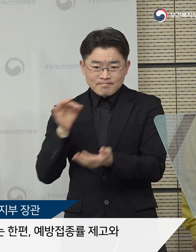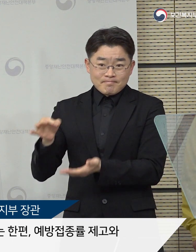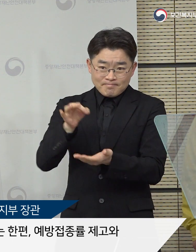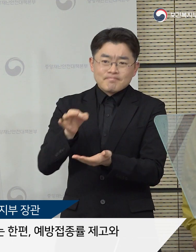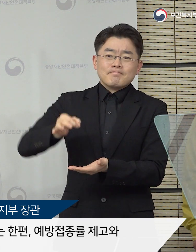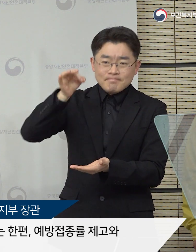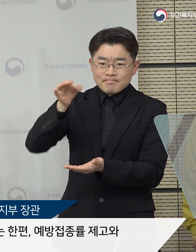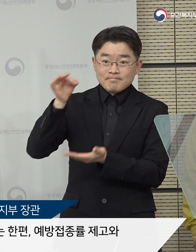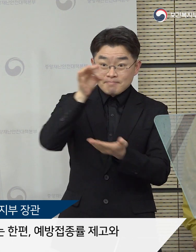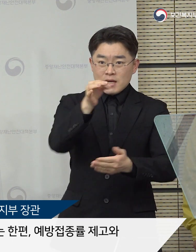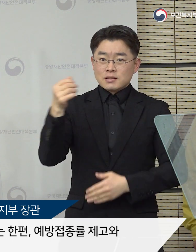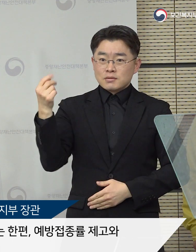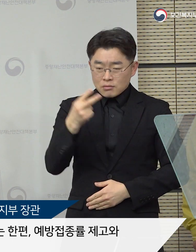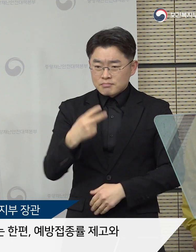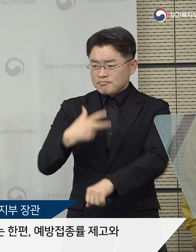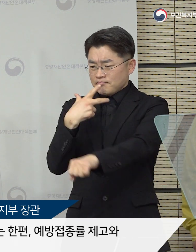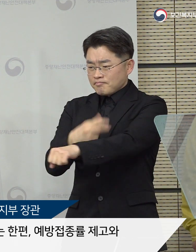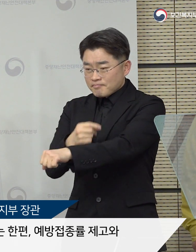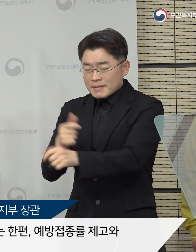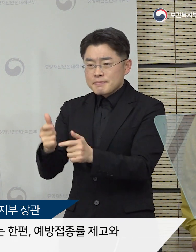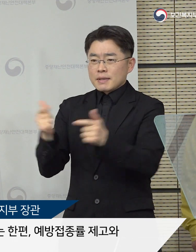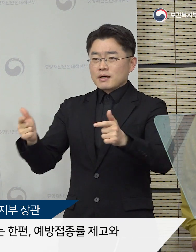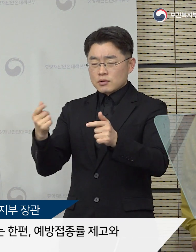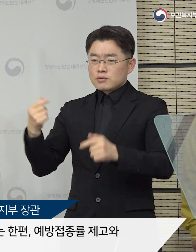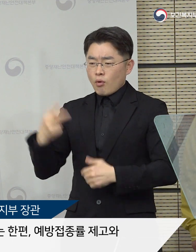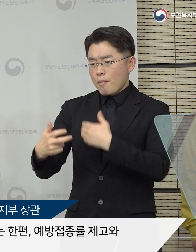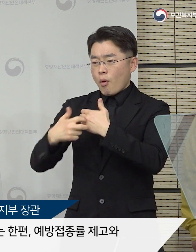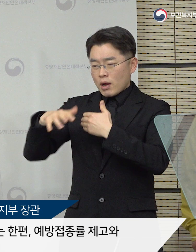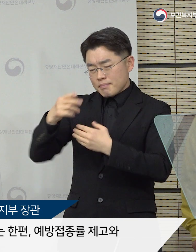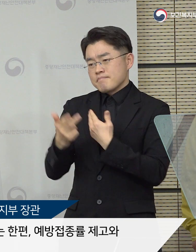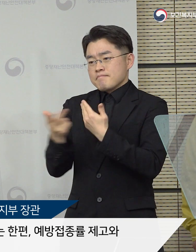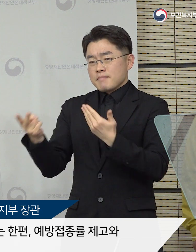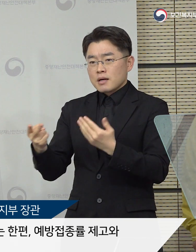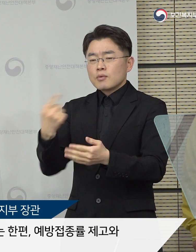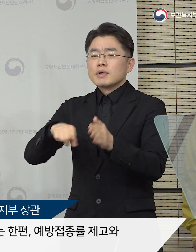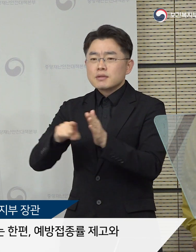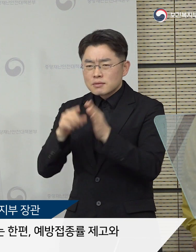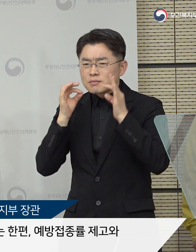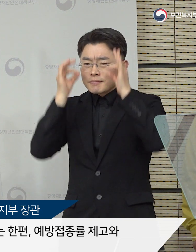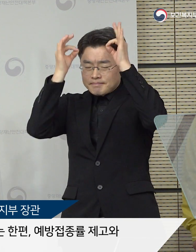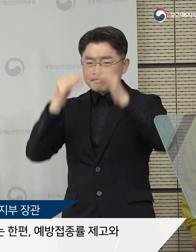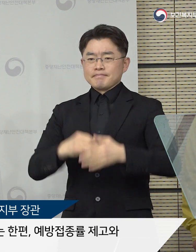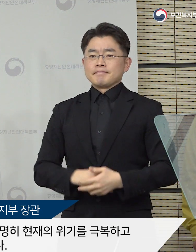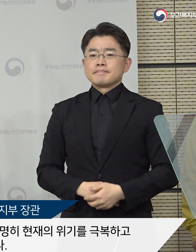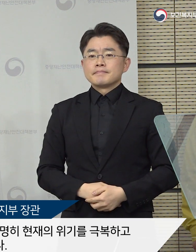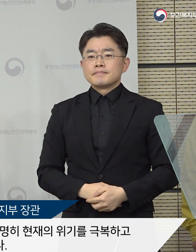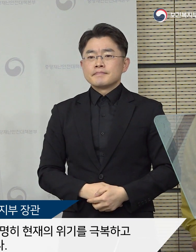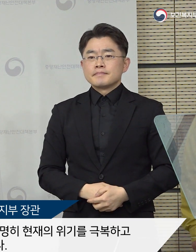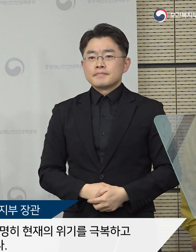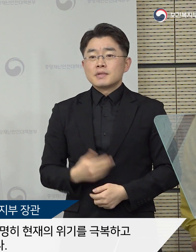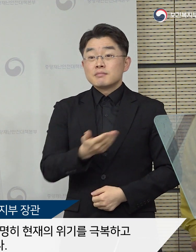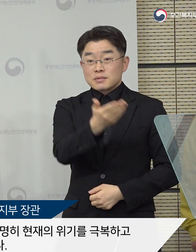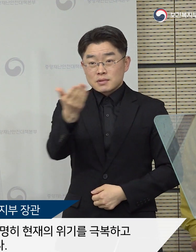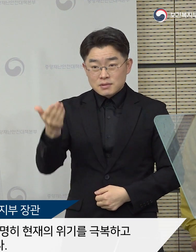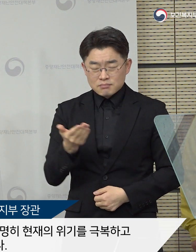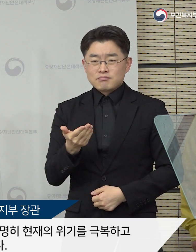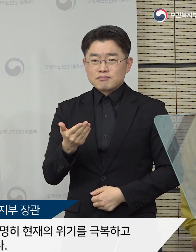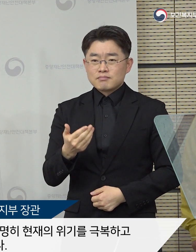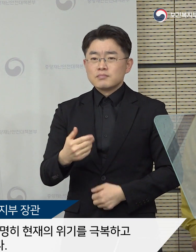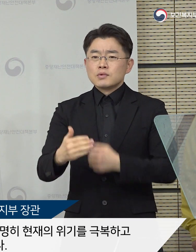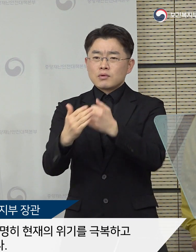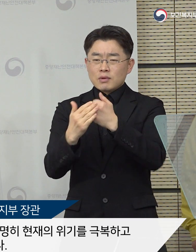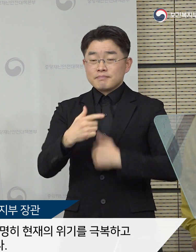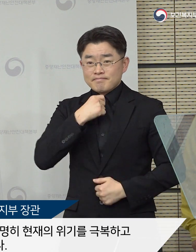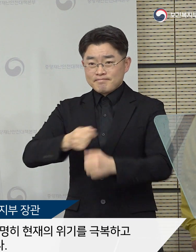한편 예방접종률 제고와 의료 대응 여력 확충에 최선을 다하겠습니다. 국민들께서도 함께